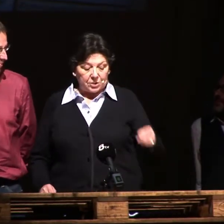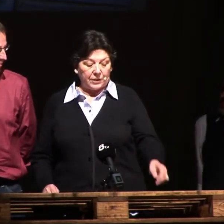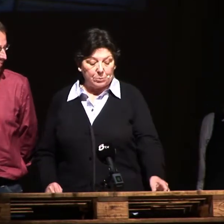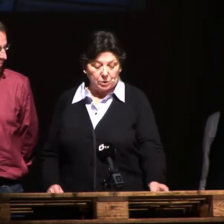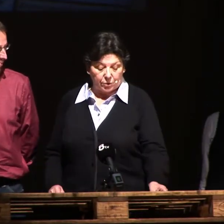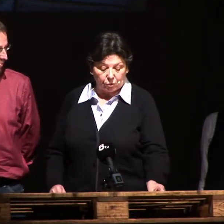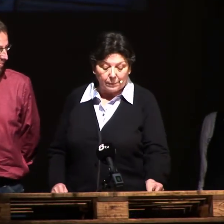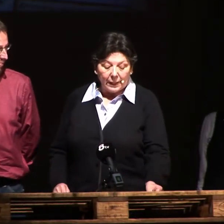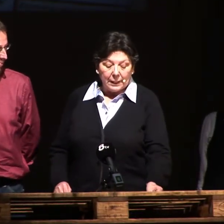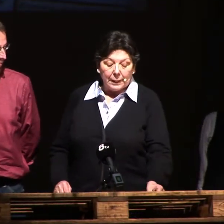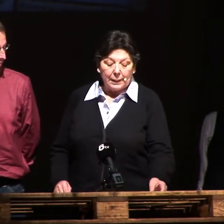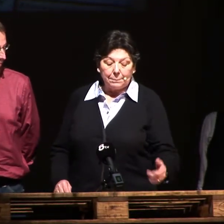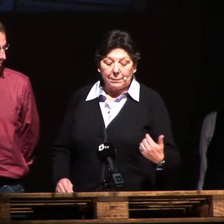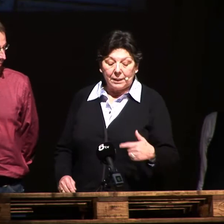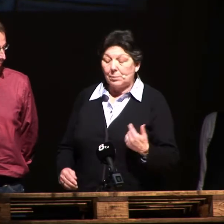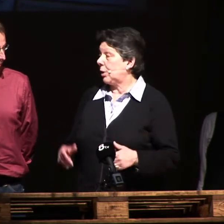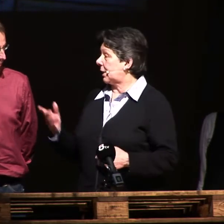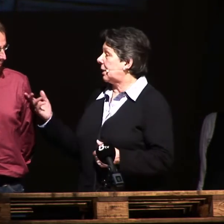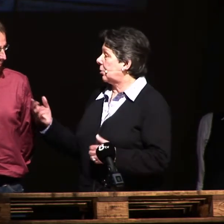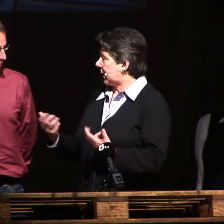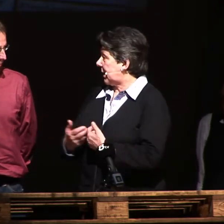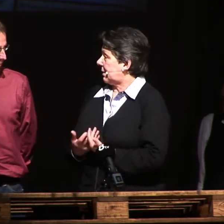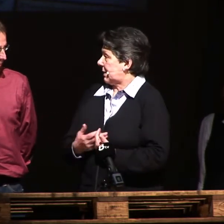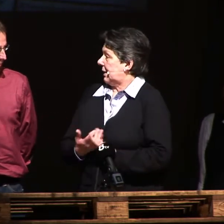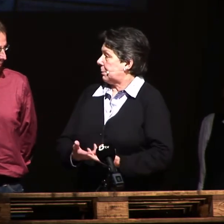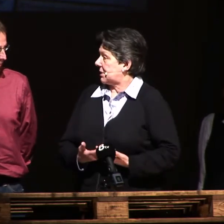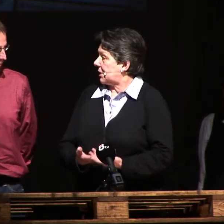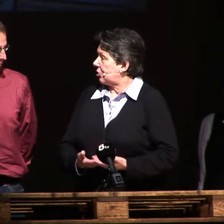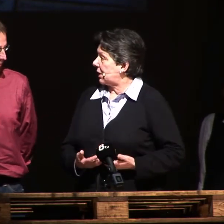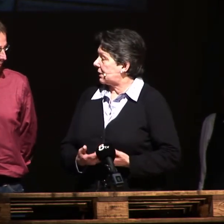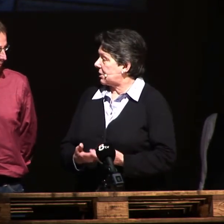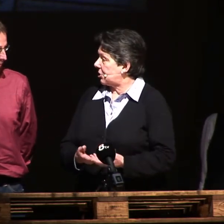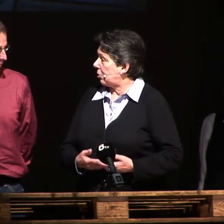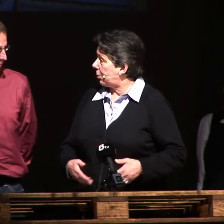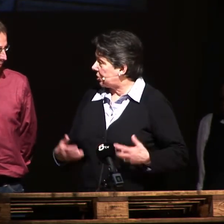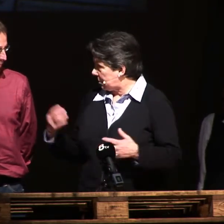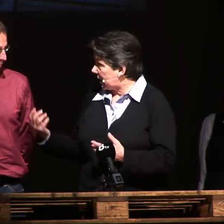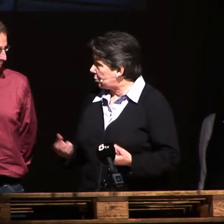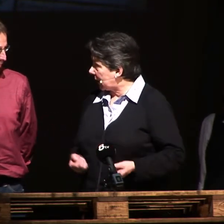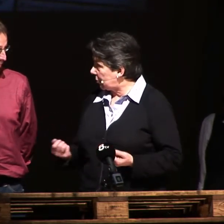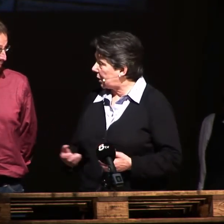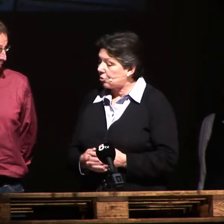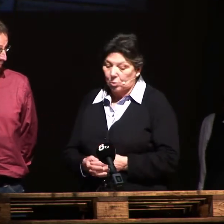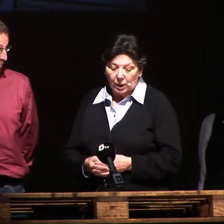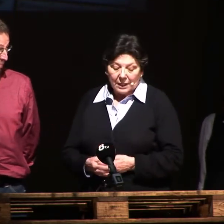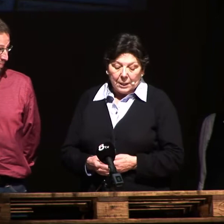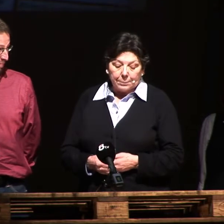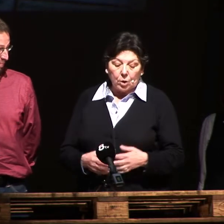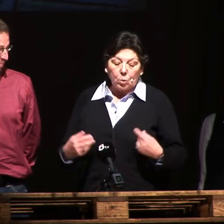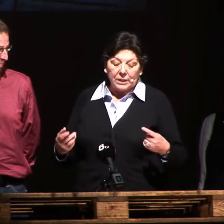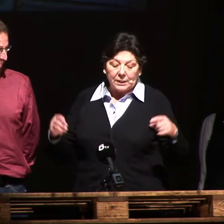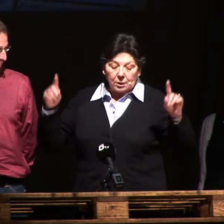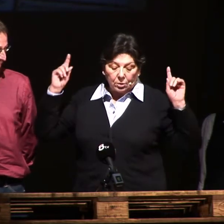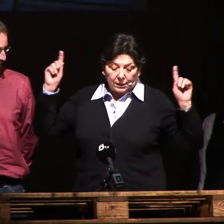Tot i així farem un esforç. Primer vull agrair, no?, perquè la representació de la transició en potes me l'has donada i t'ho agraeixo molt.